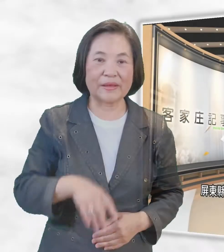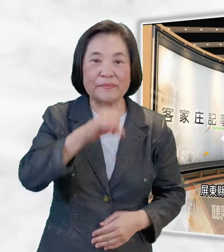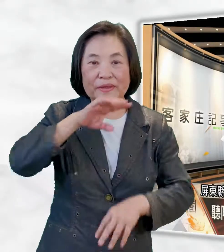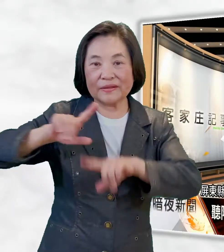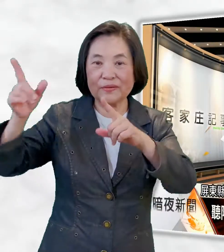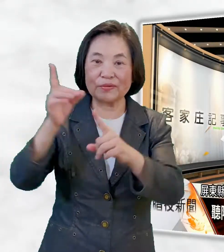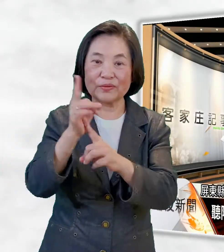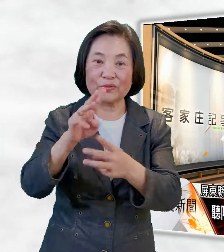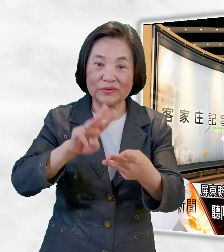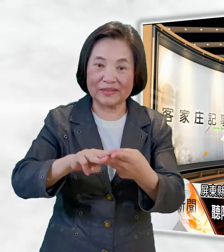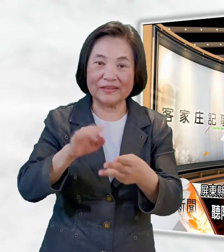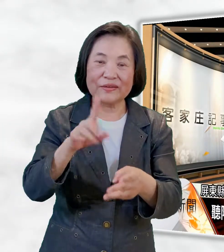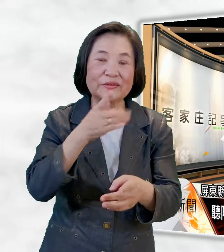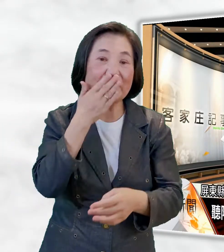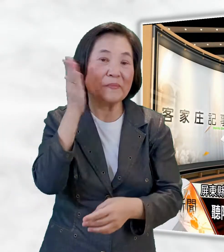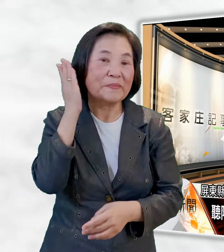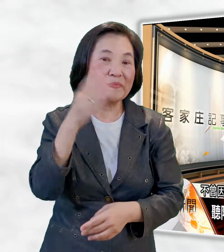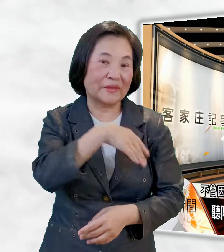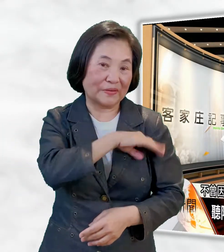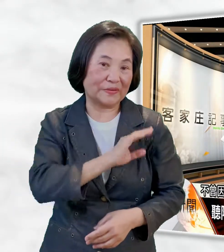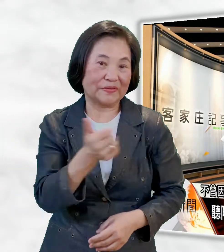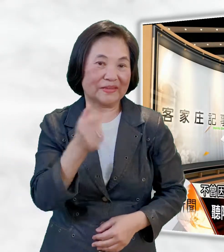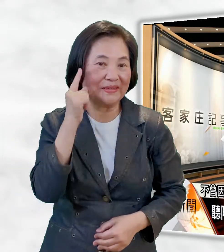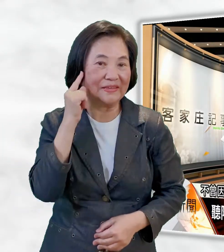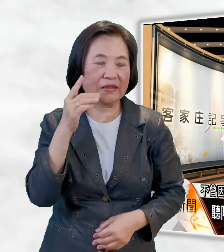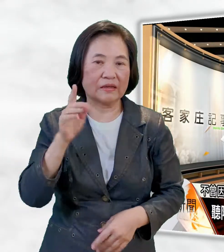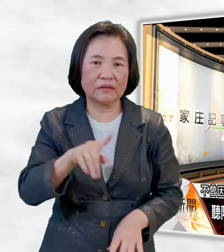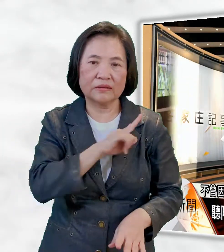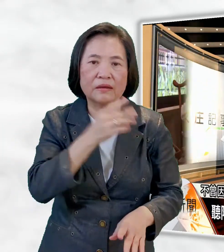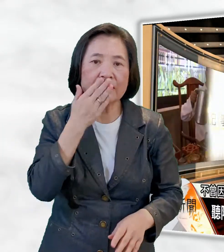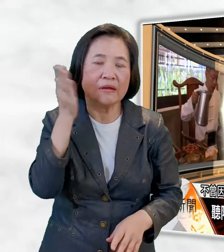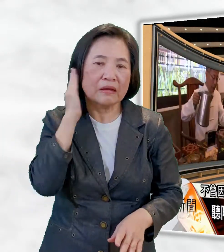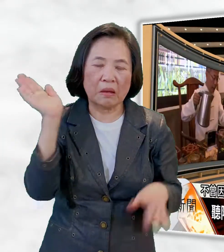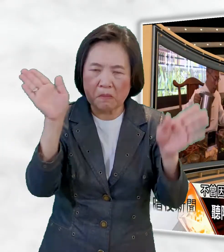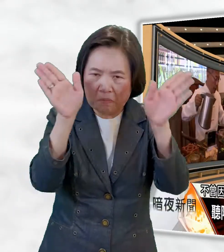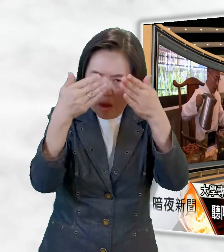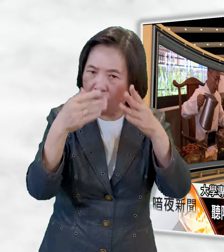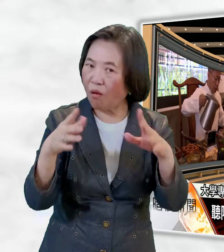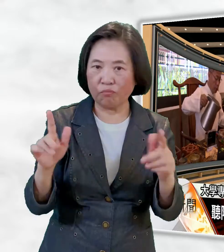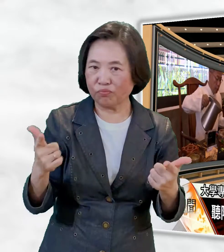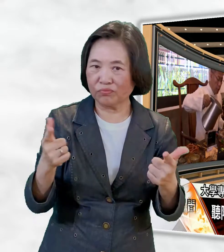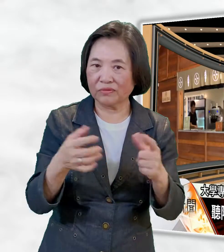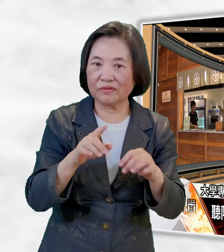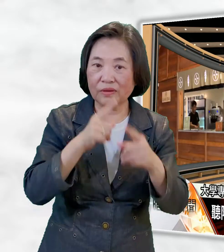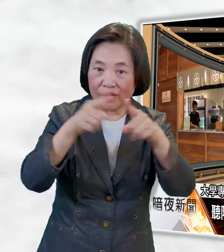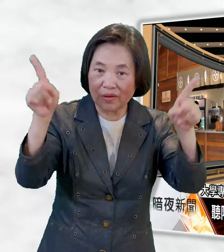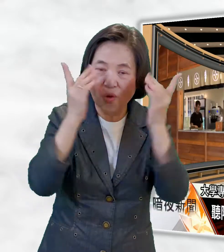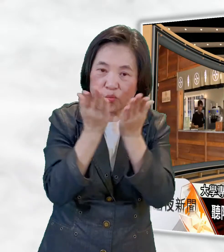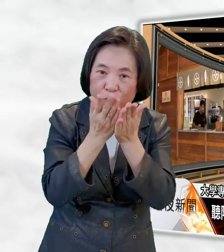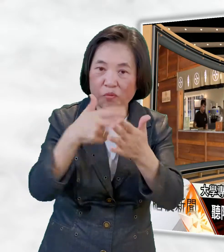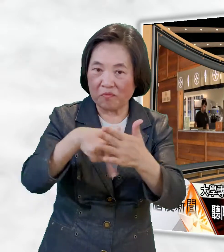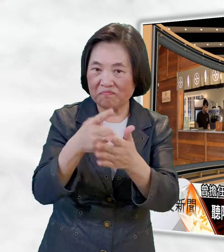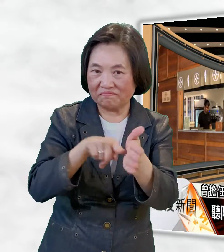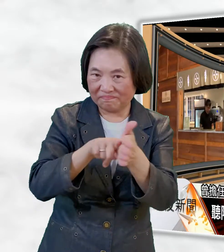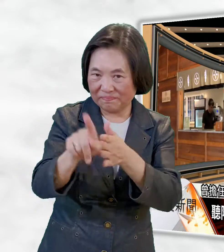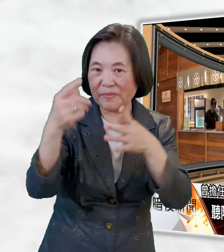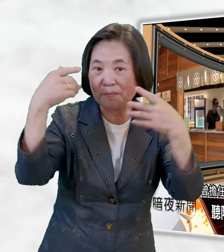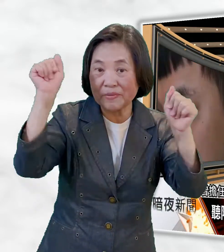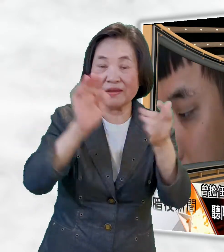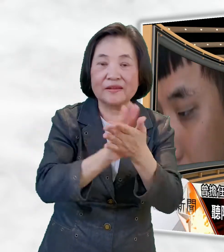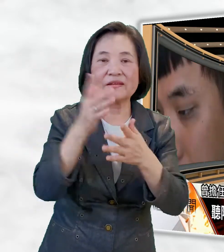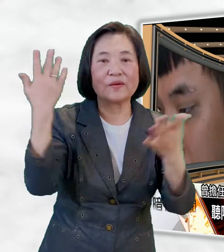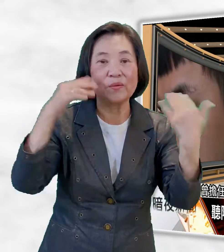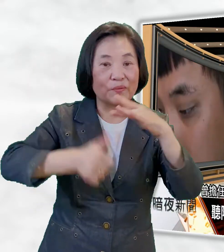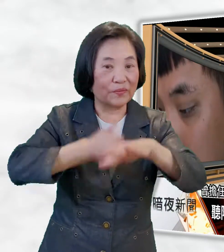屏东竹田的强中强眼有意思，不是因为唐中汉字起家，而太后托给是艺术的创业高